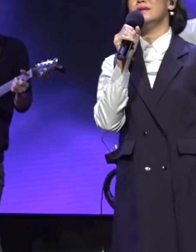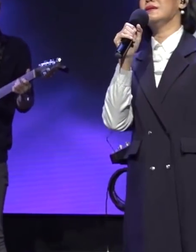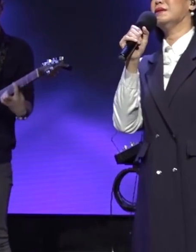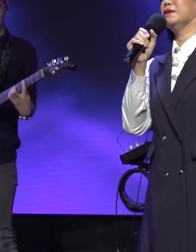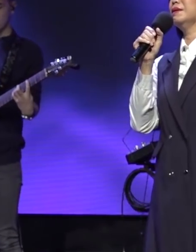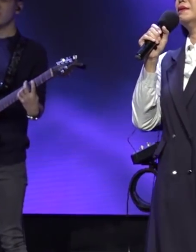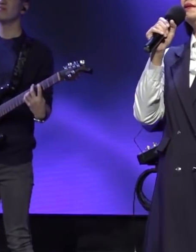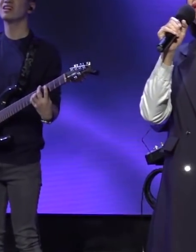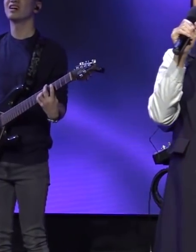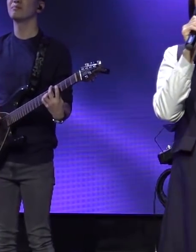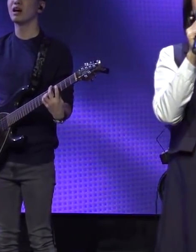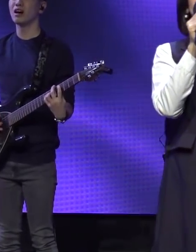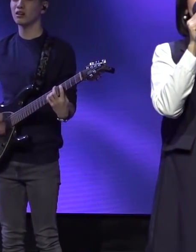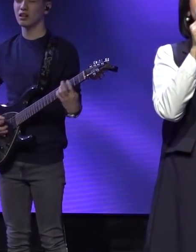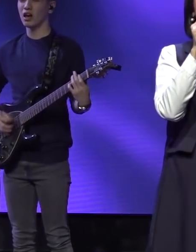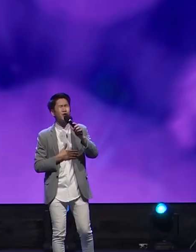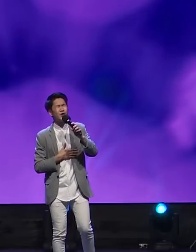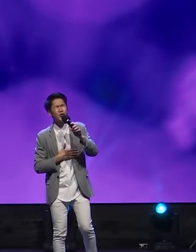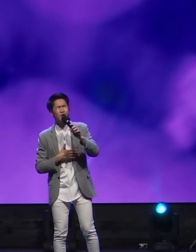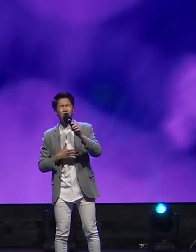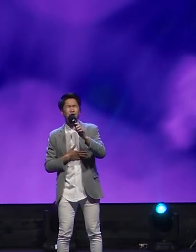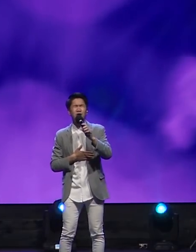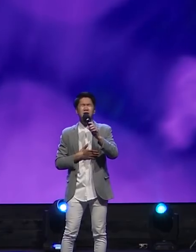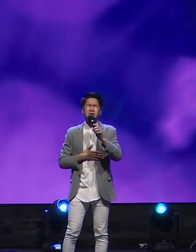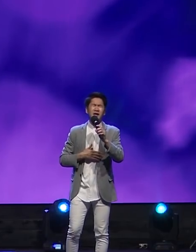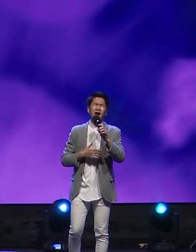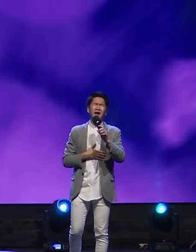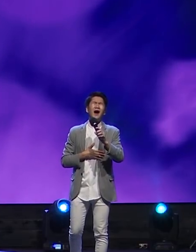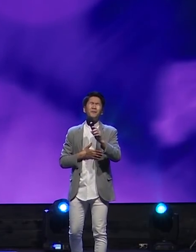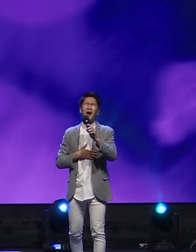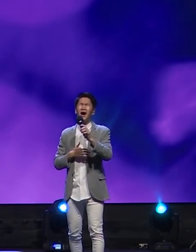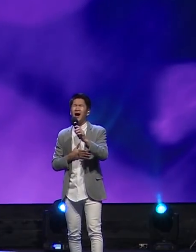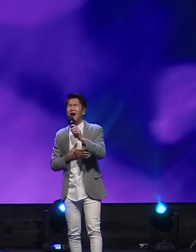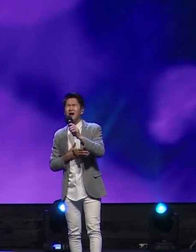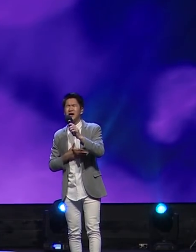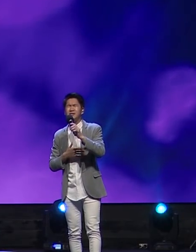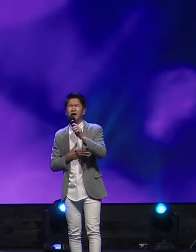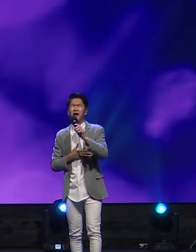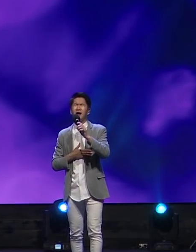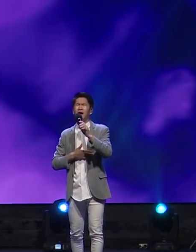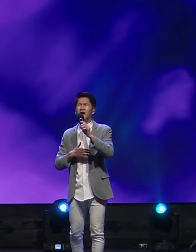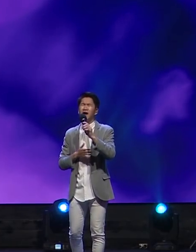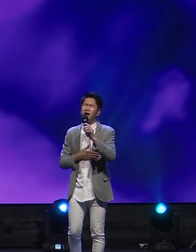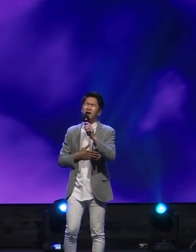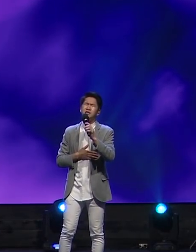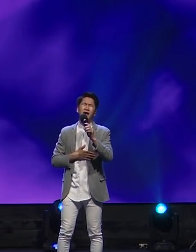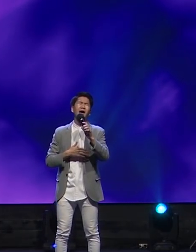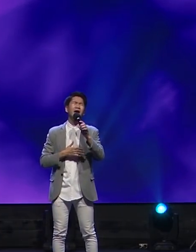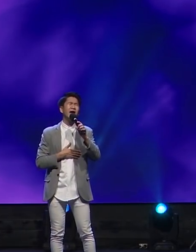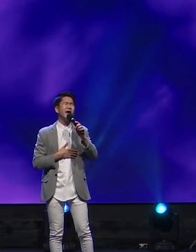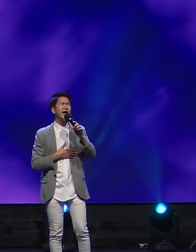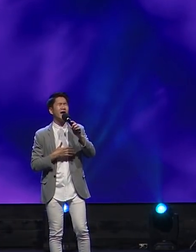Kami menyembah-Mu, Allah yang setia, Kau gembala kami.